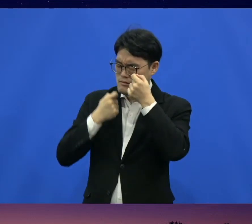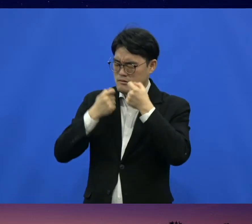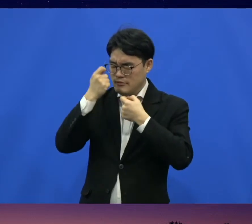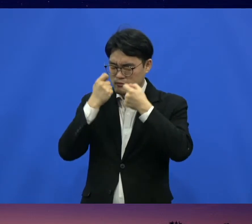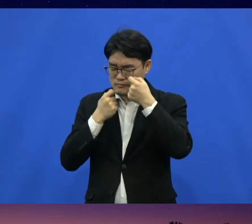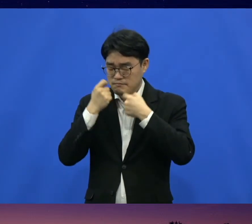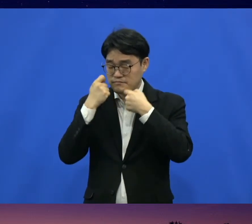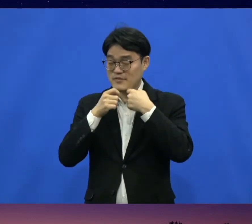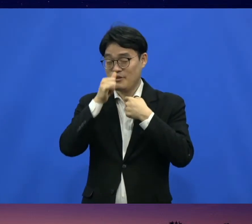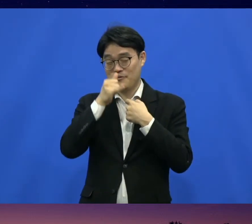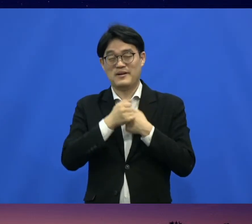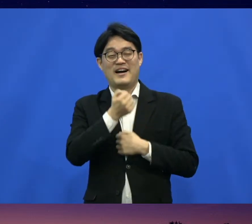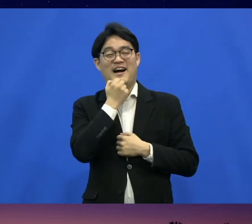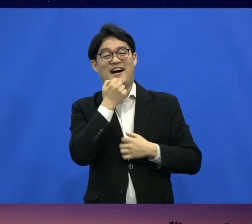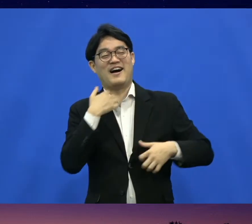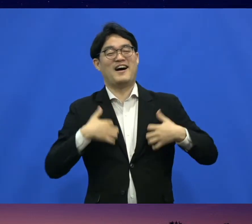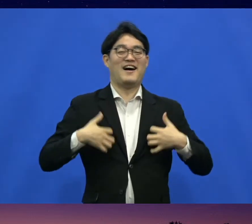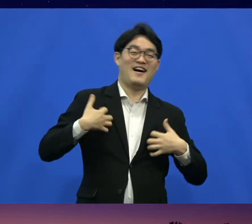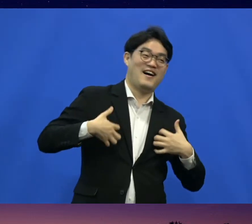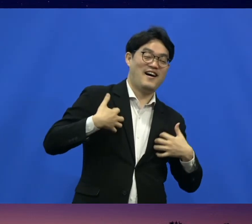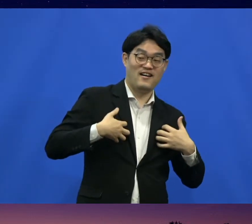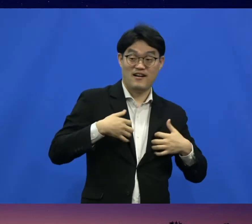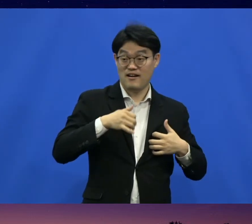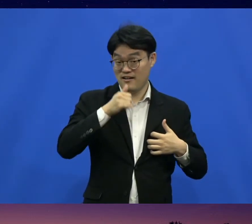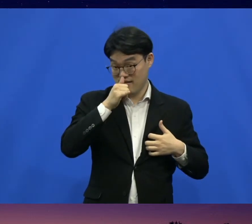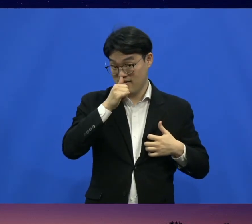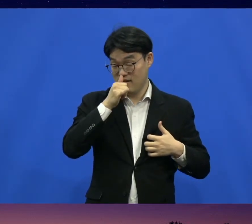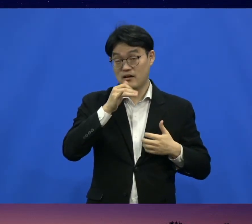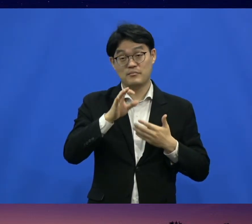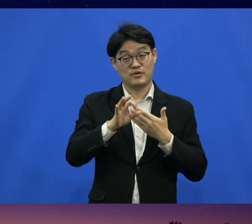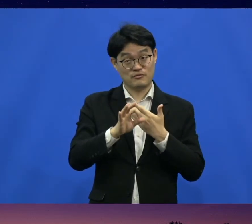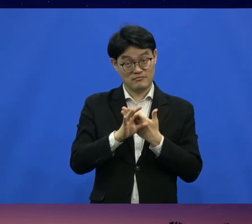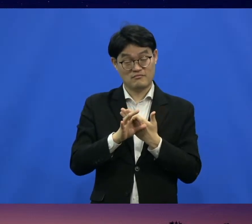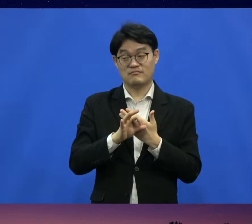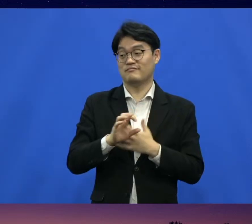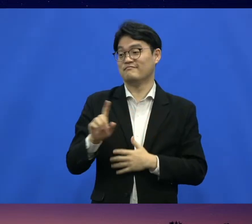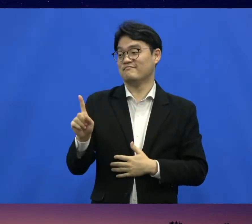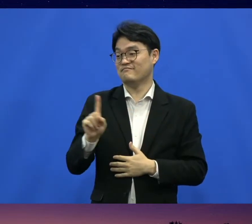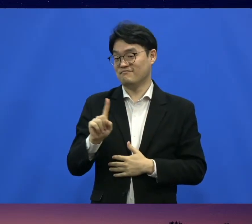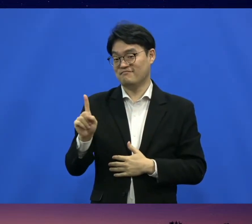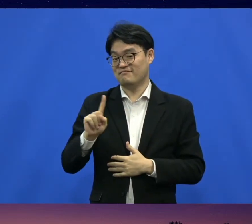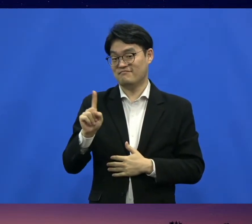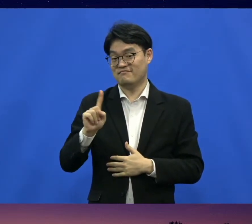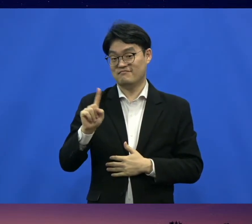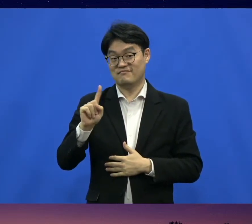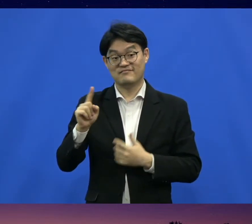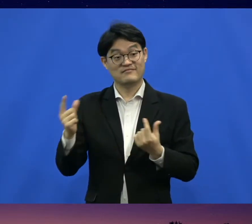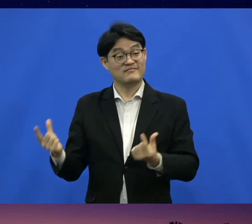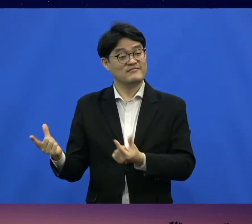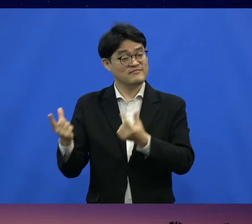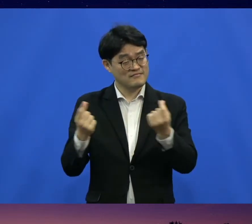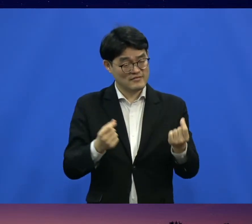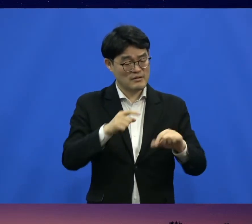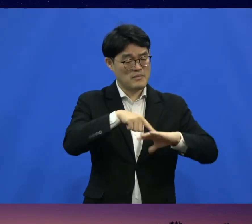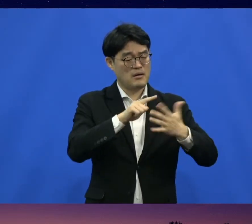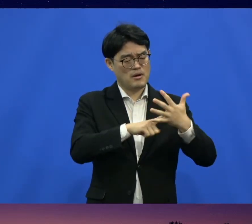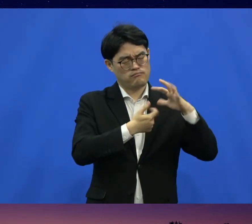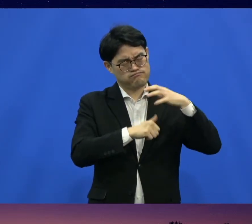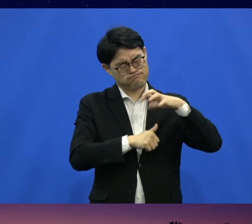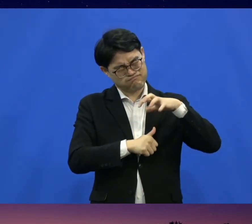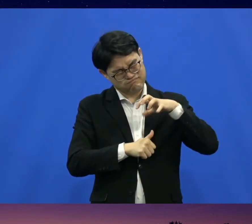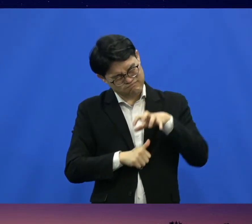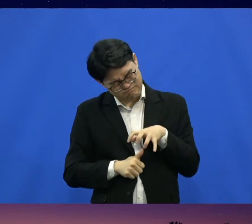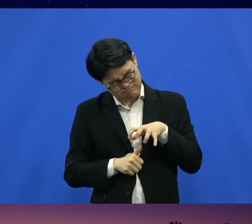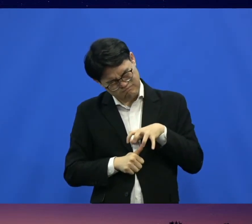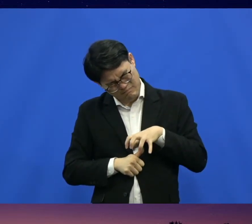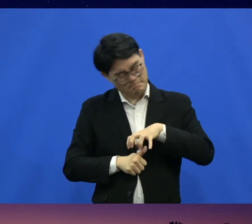막 웃기도 하고 이러면 이게 다 이게 눌려 있는 게 다 떠나가요. 다 떠나가고 우울했던